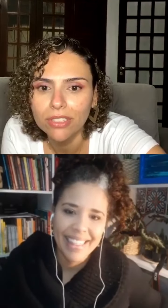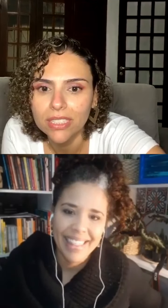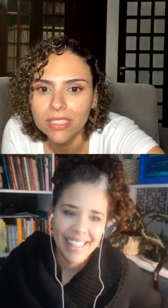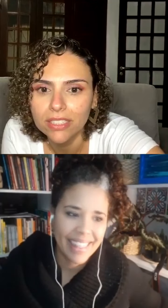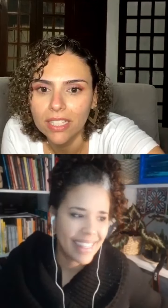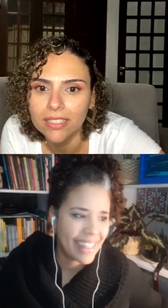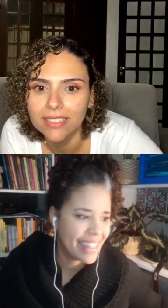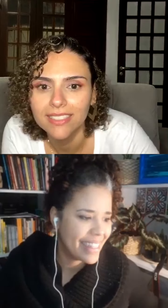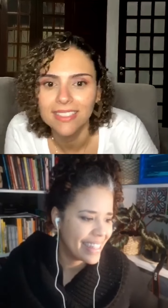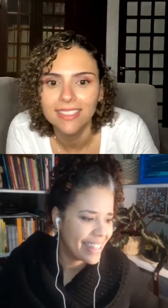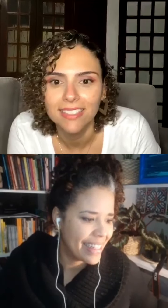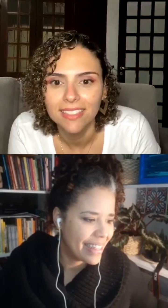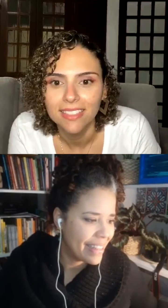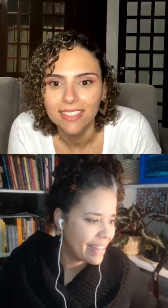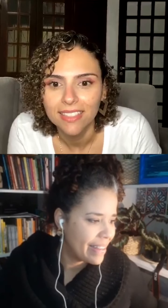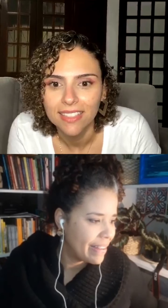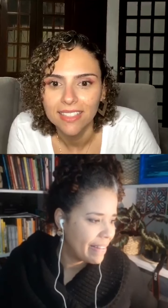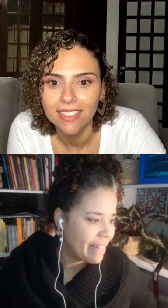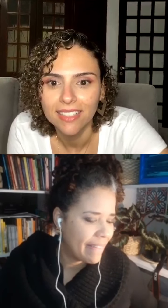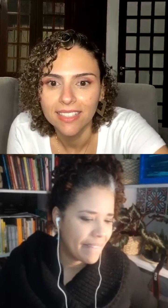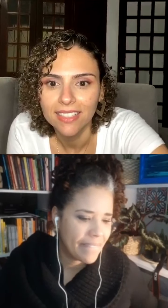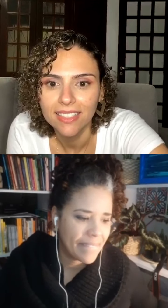perguntinha aqui já.